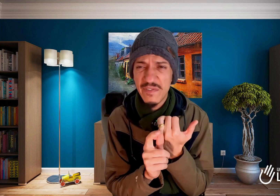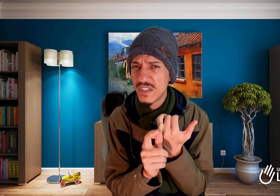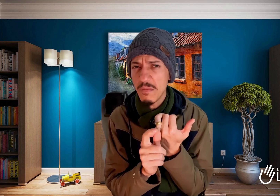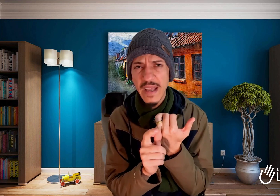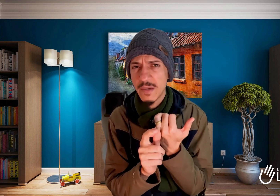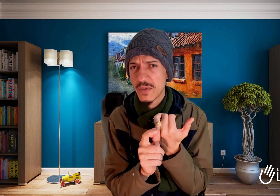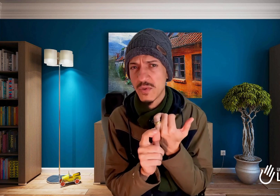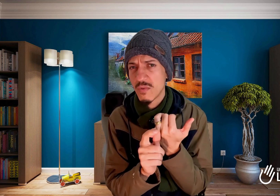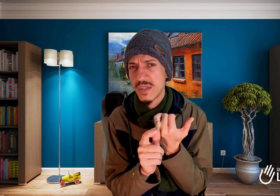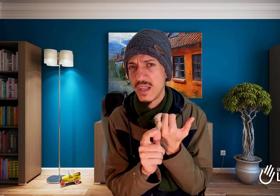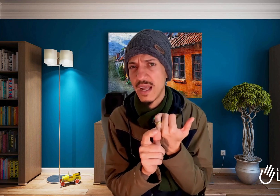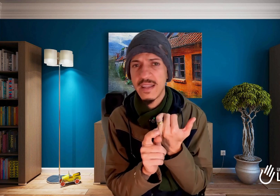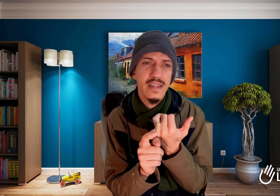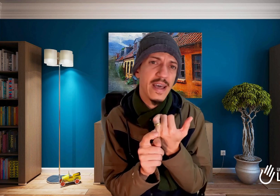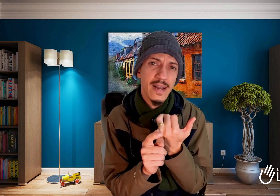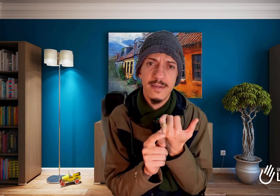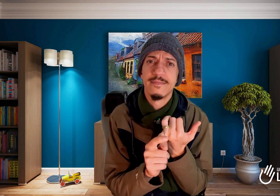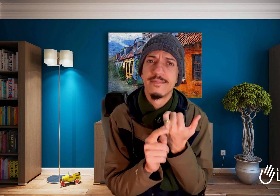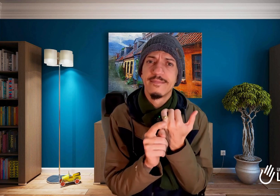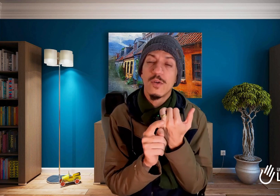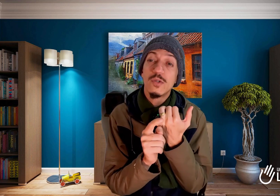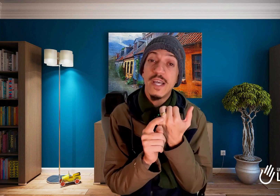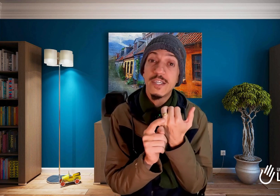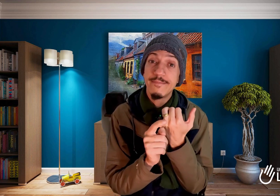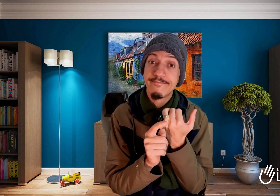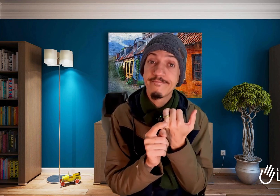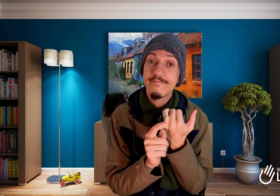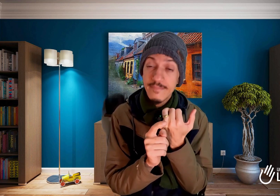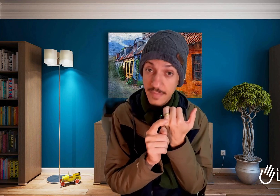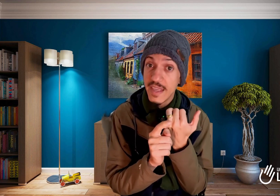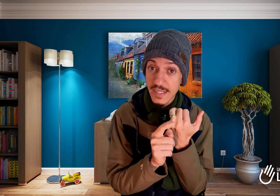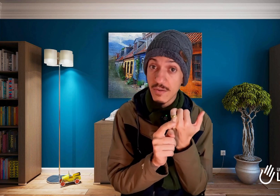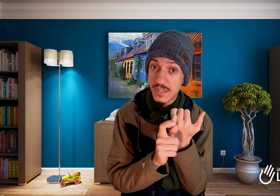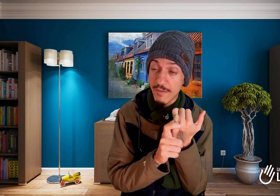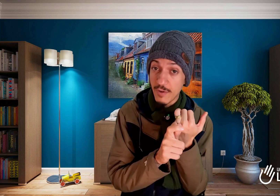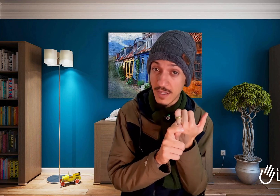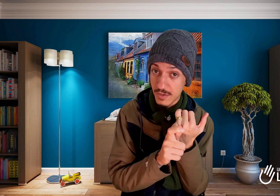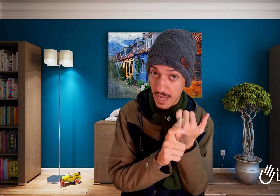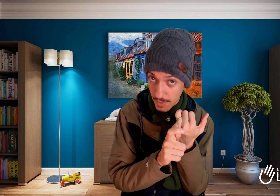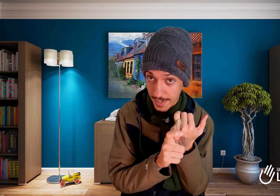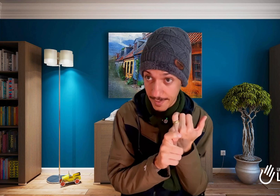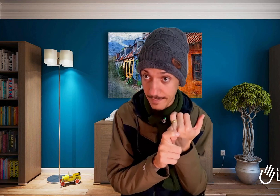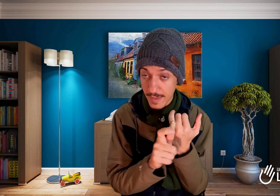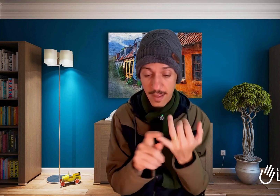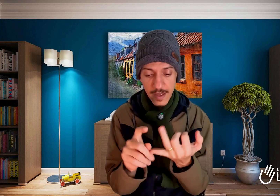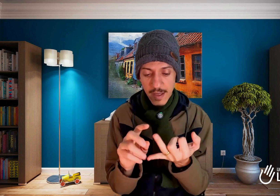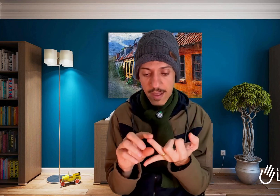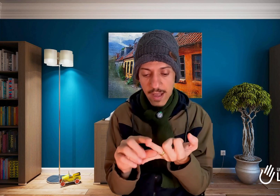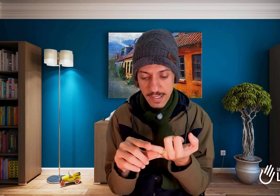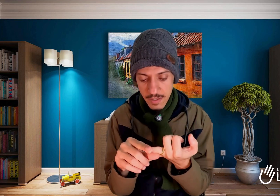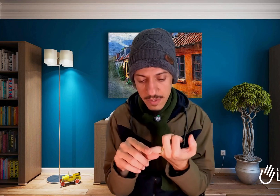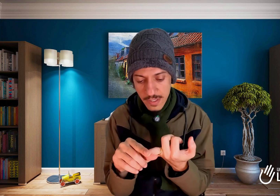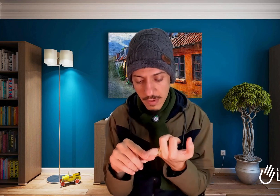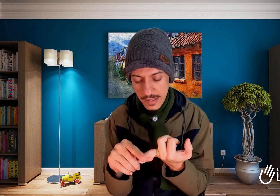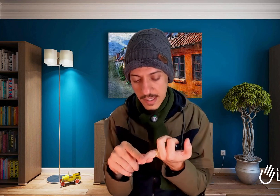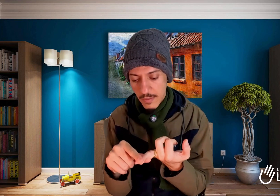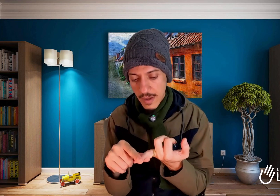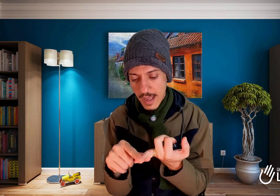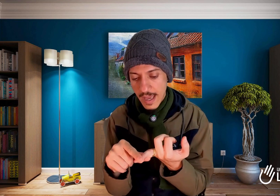dificilmente a pessoa conseguiria atender ela. Ou seja, ia ser um desafio adicional ali. A segunda situação é que